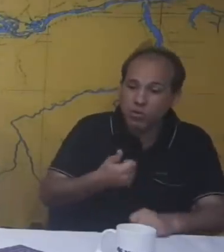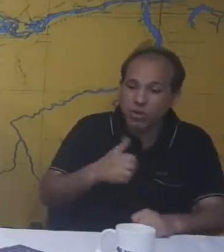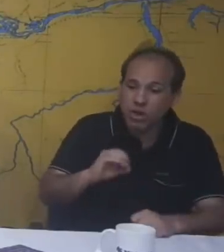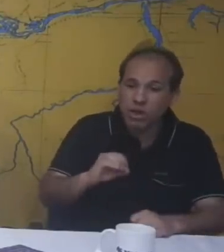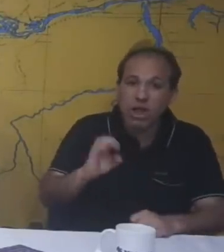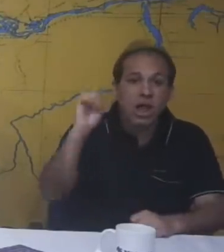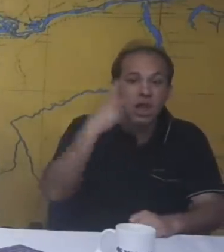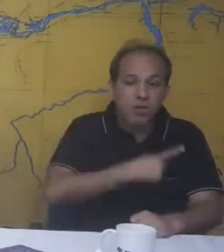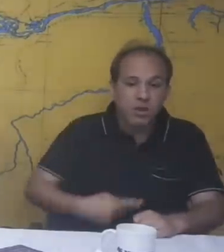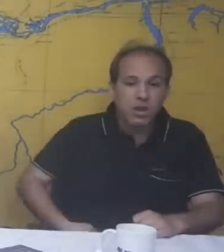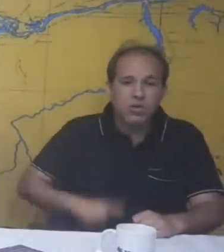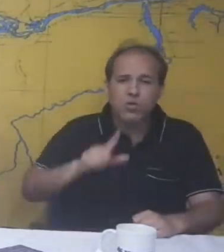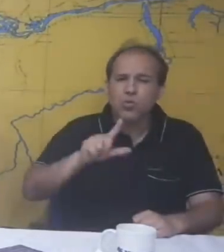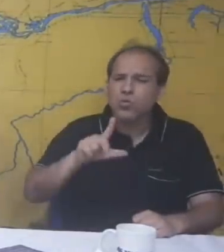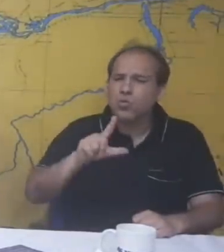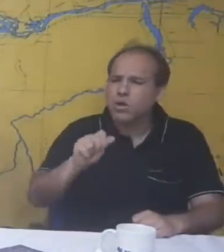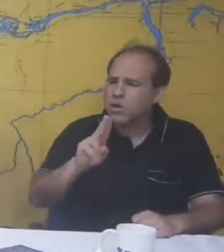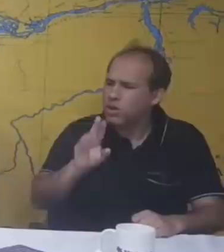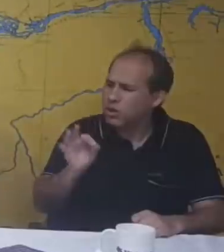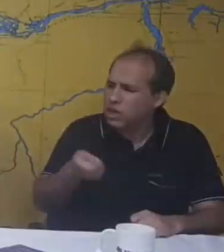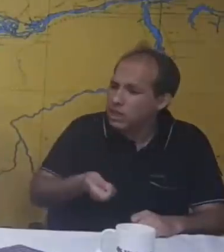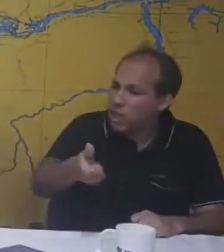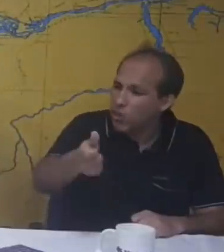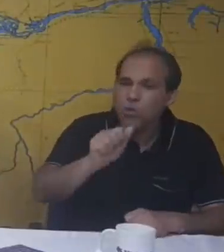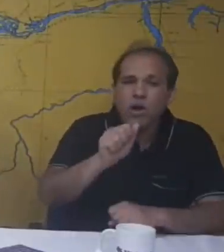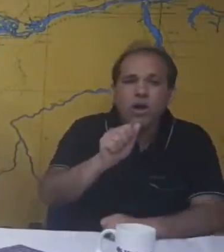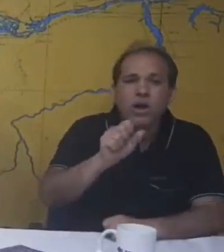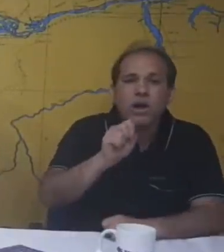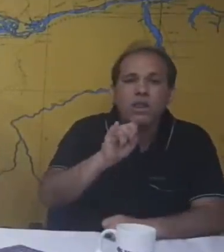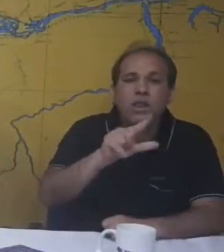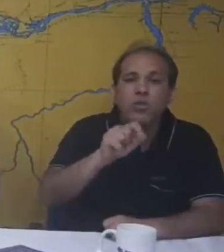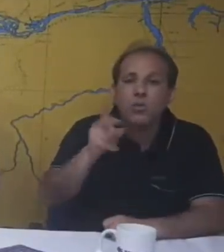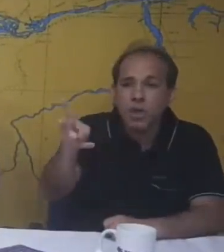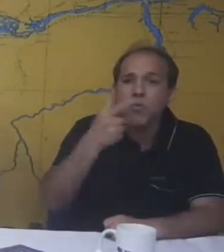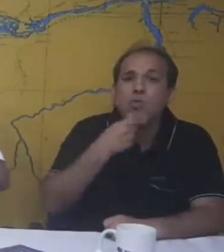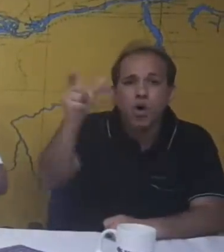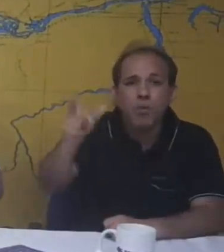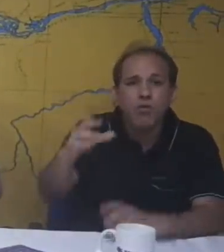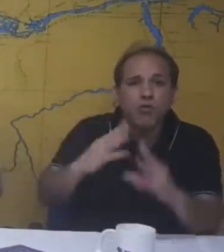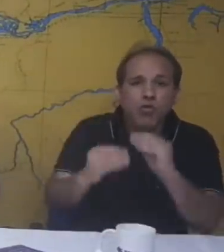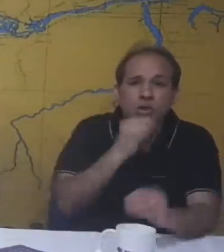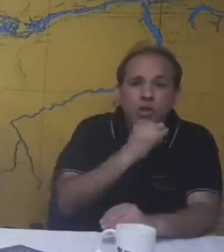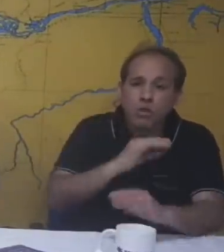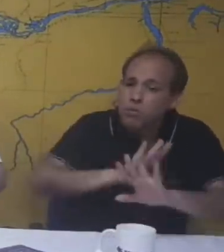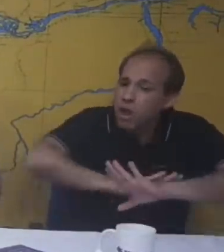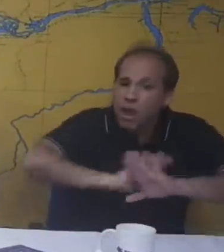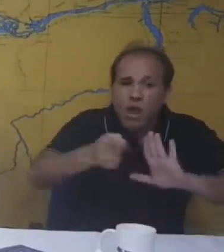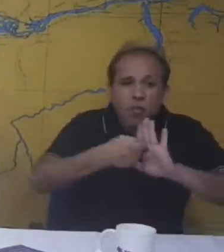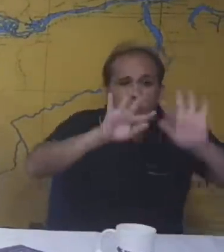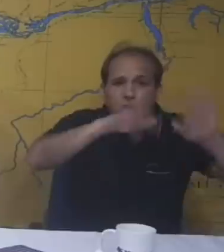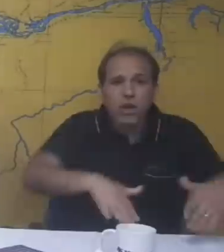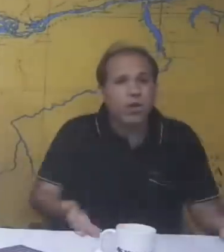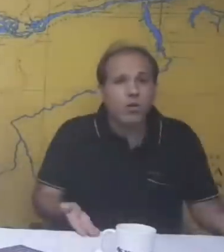concedeu o asilo, certo? É isso mesmo? Concedeu o asilo. O asilo para o Batisti. Ponto final, acabou. Acabou,